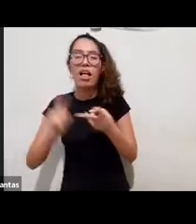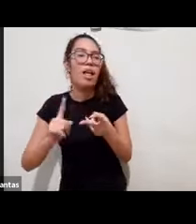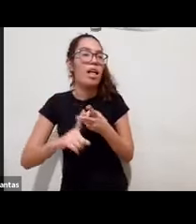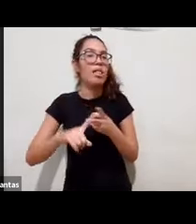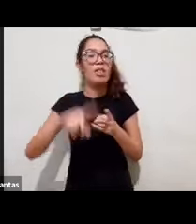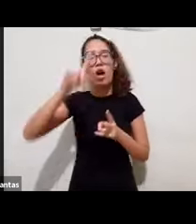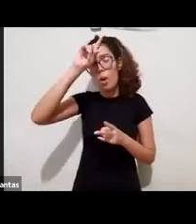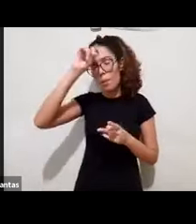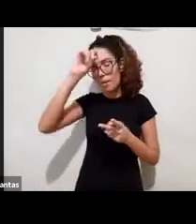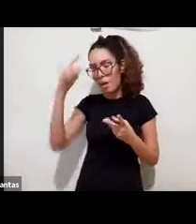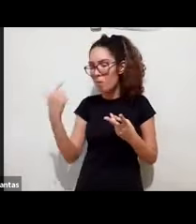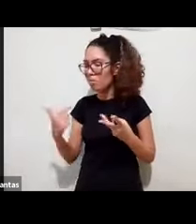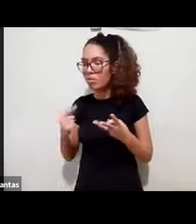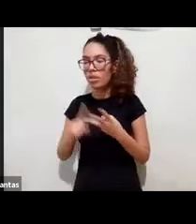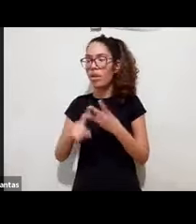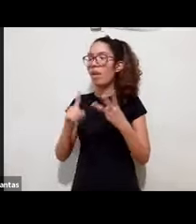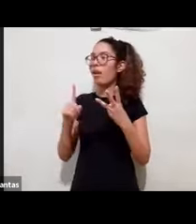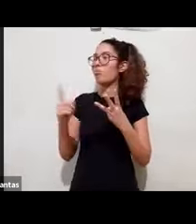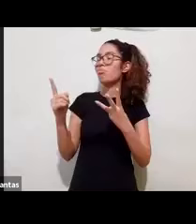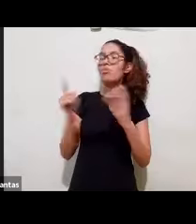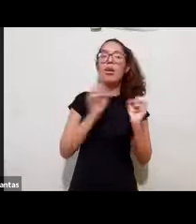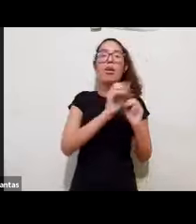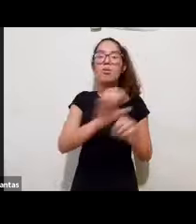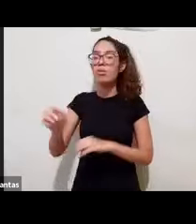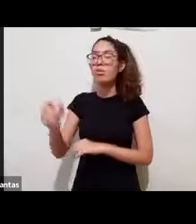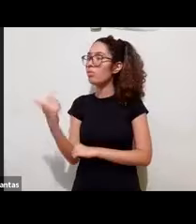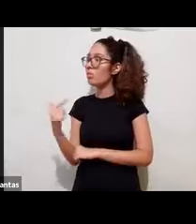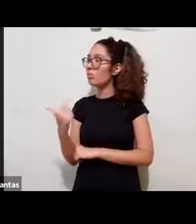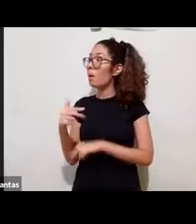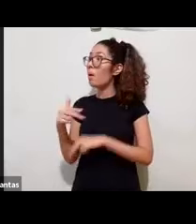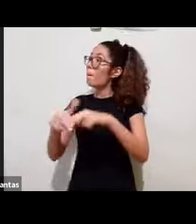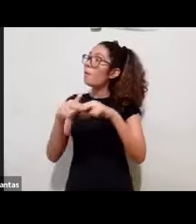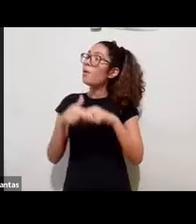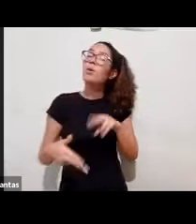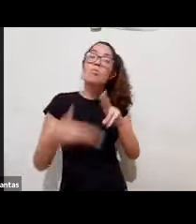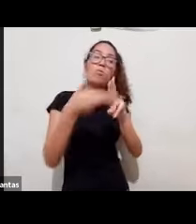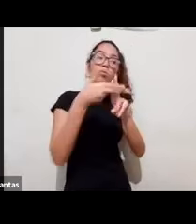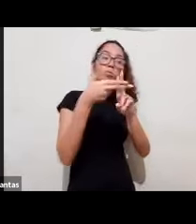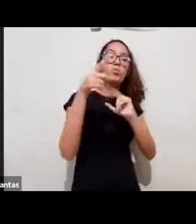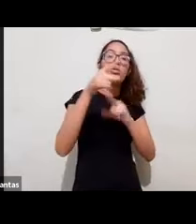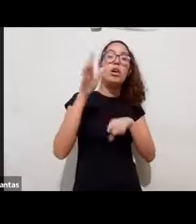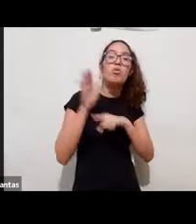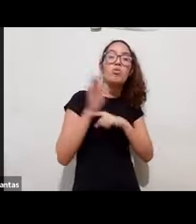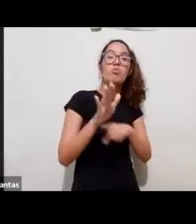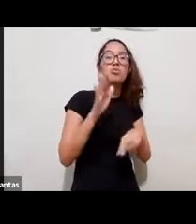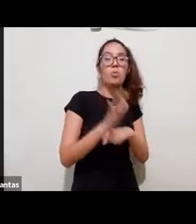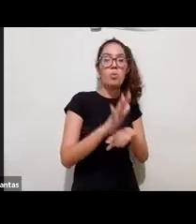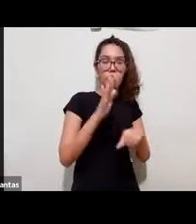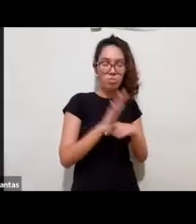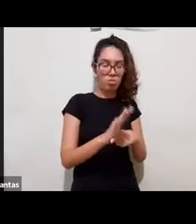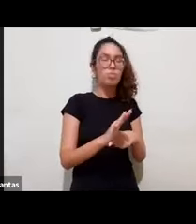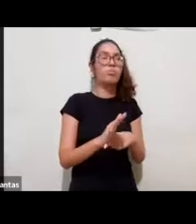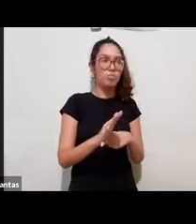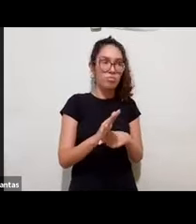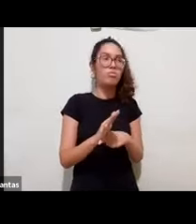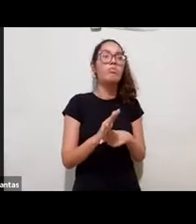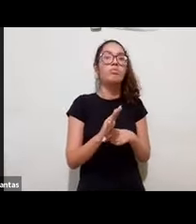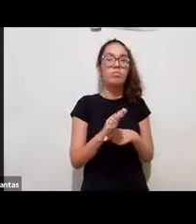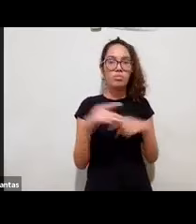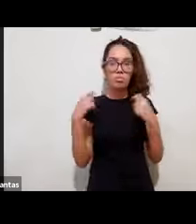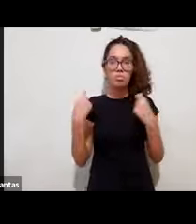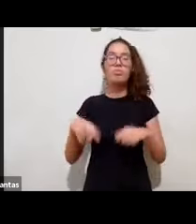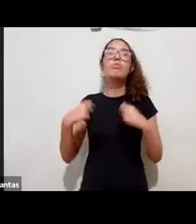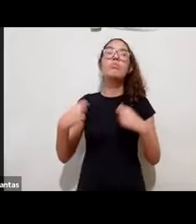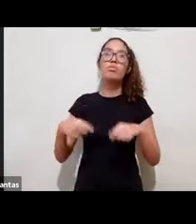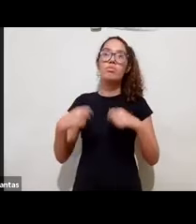saneamento básico, e o SUS ele tem que servir para isso, porque a gente vai ter que, a partir do SUS, dizer que a gente quer todos esses direitos sociais, porque é a